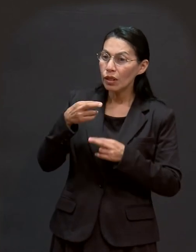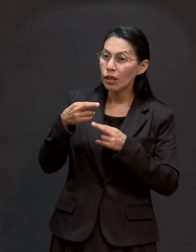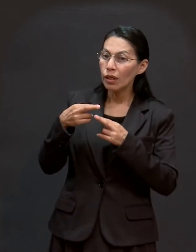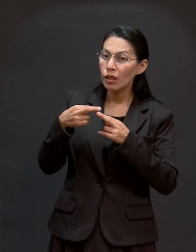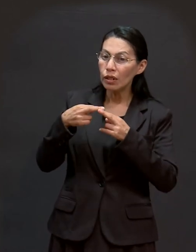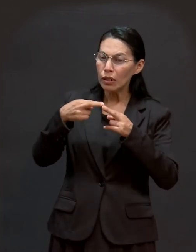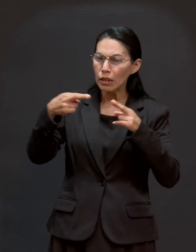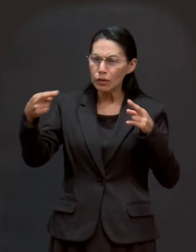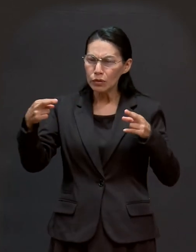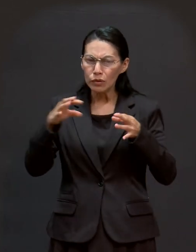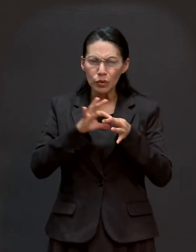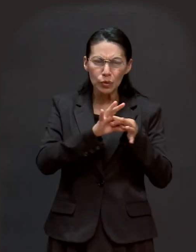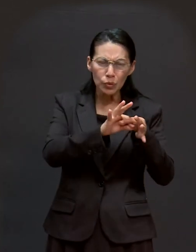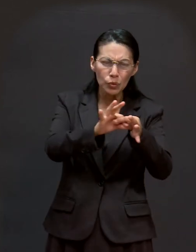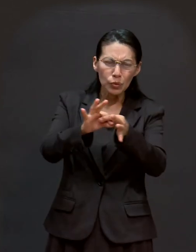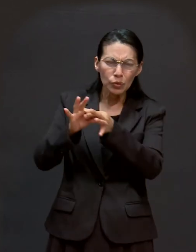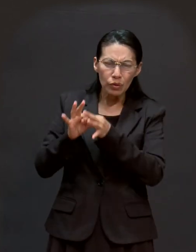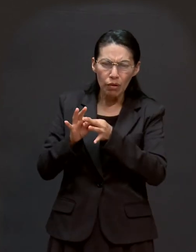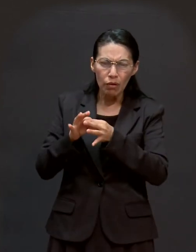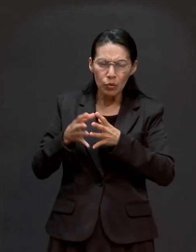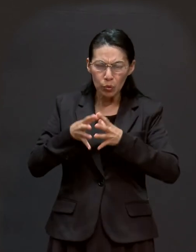desarrollar relaciones